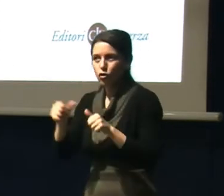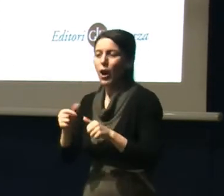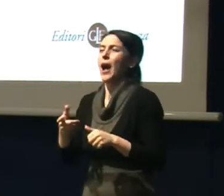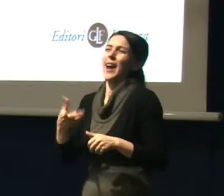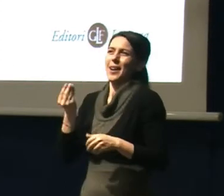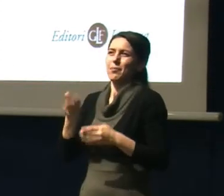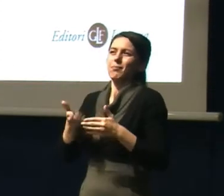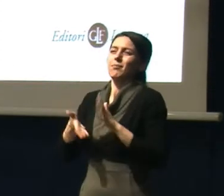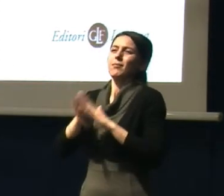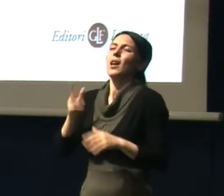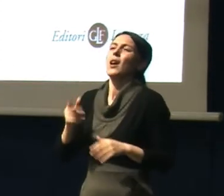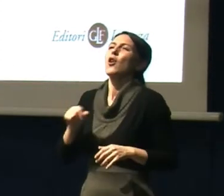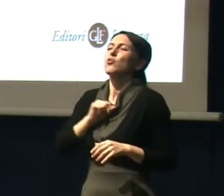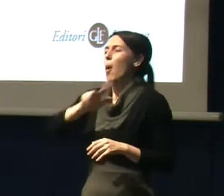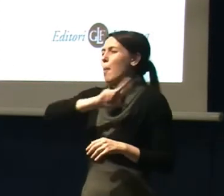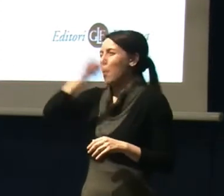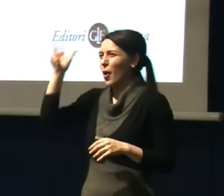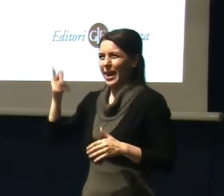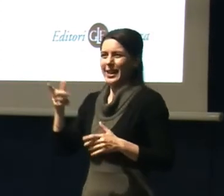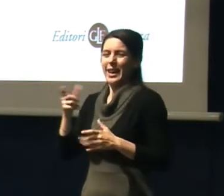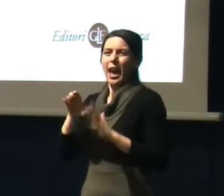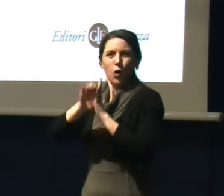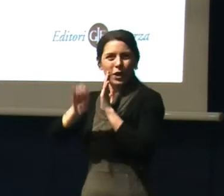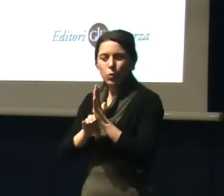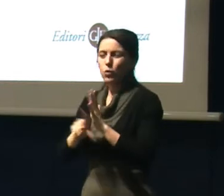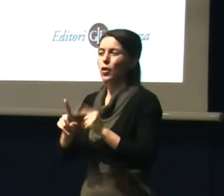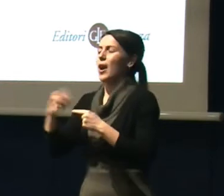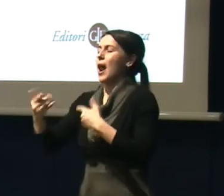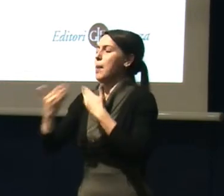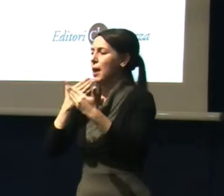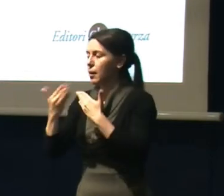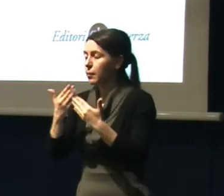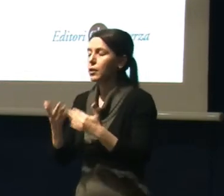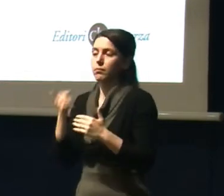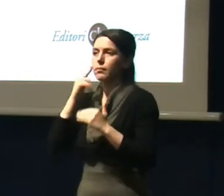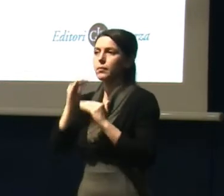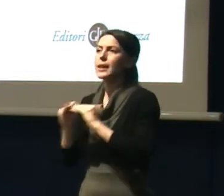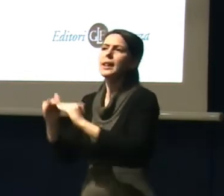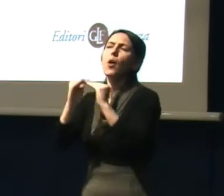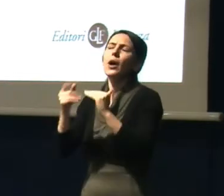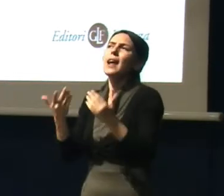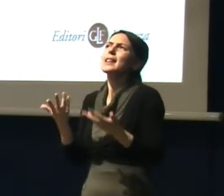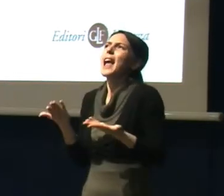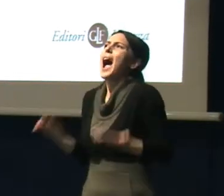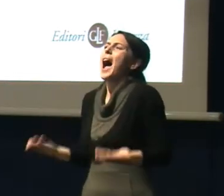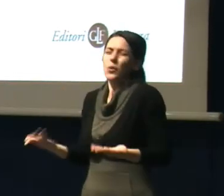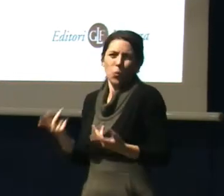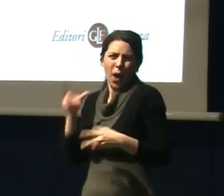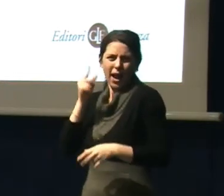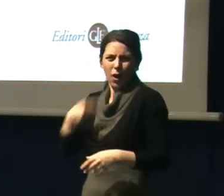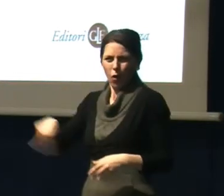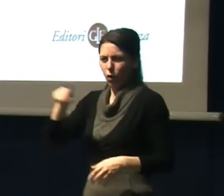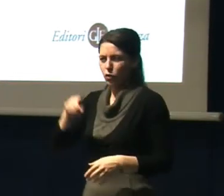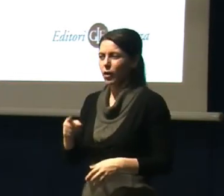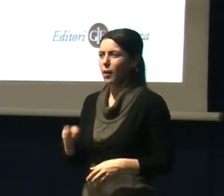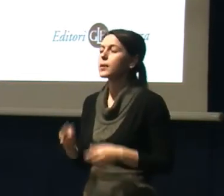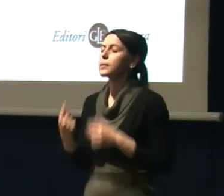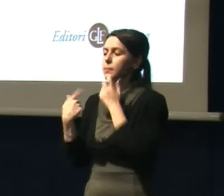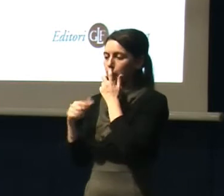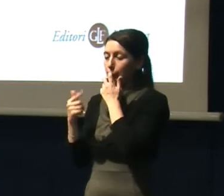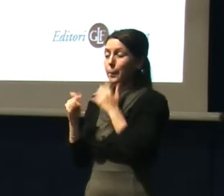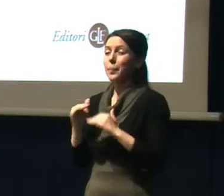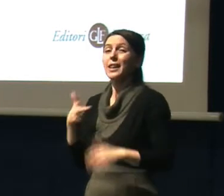parlamentarismo e la democrazia diciamo pur criticata in tante forme che conosciamo oggi per dar vita a questo tipo